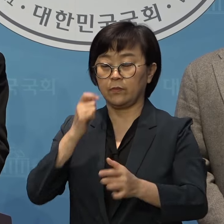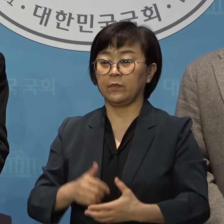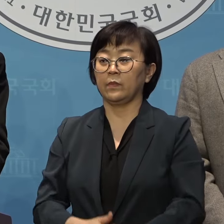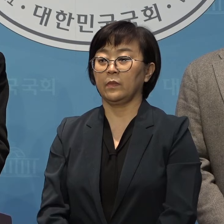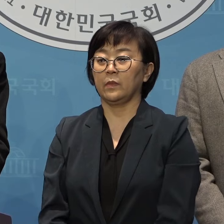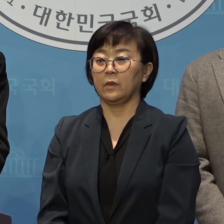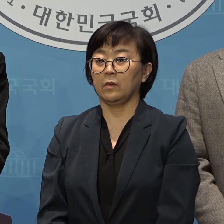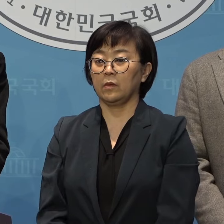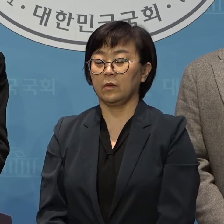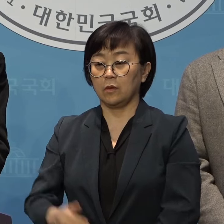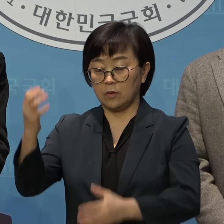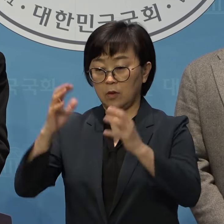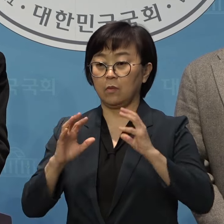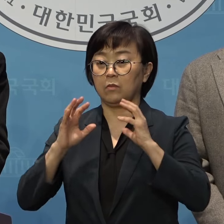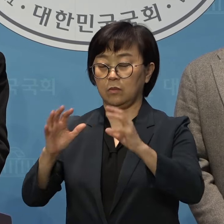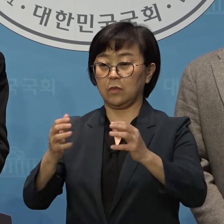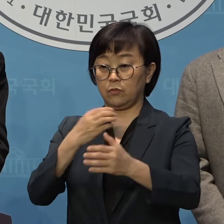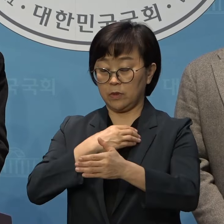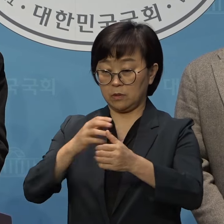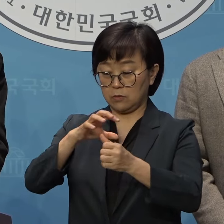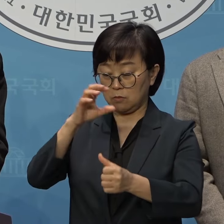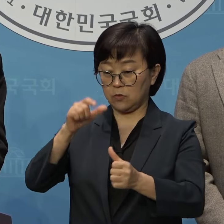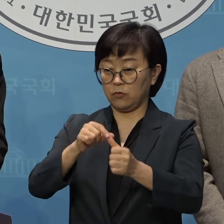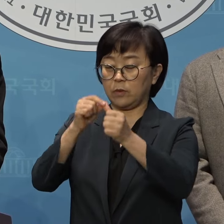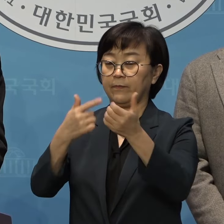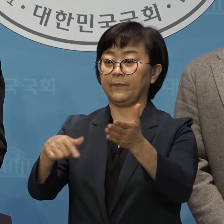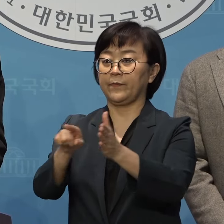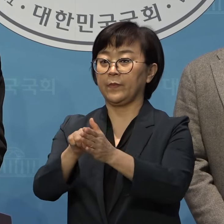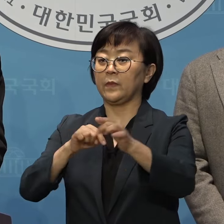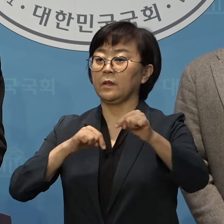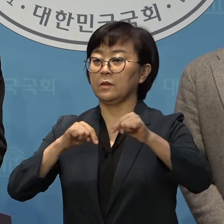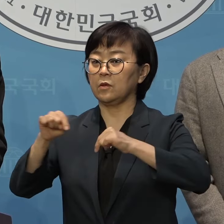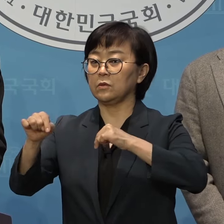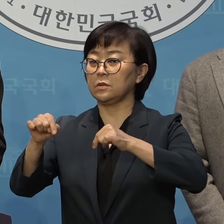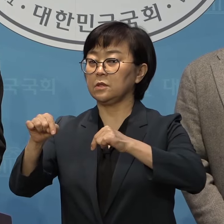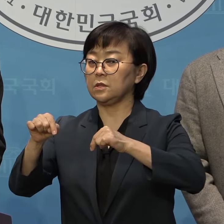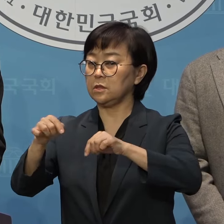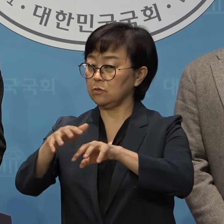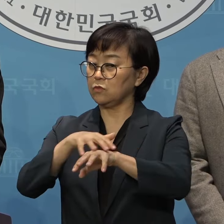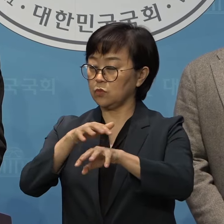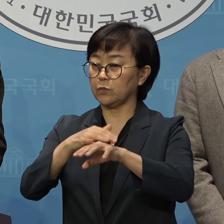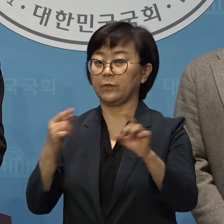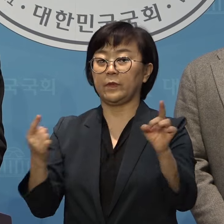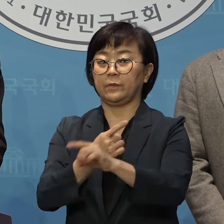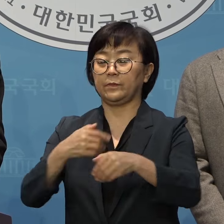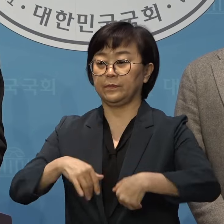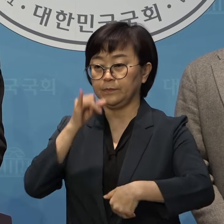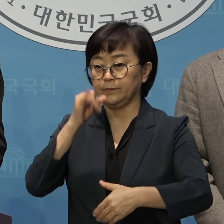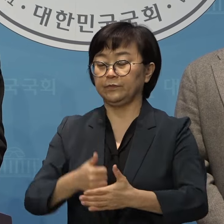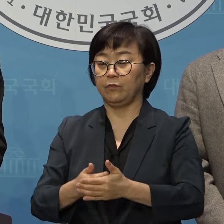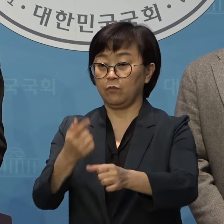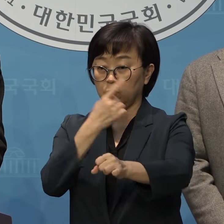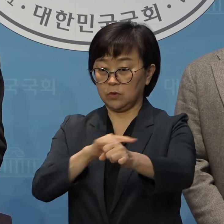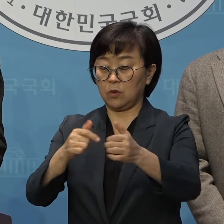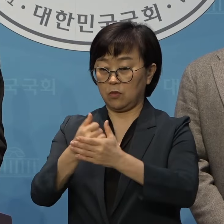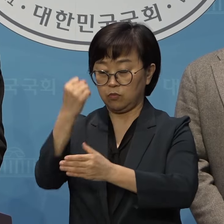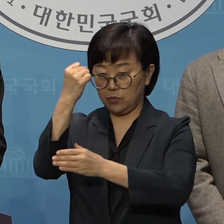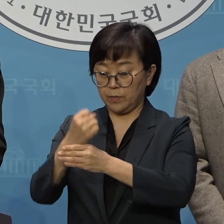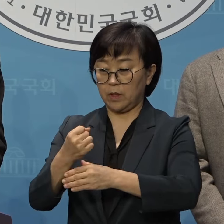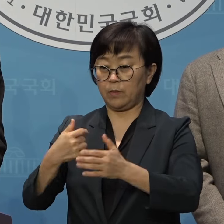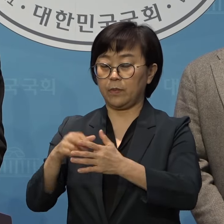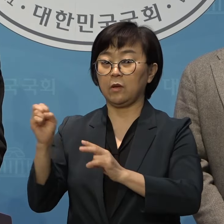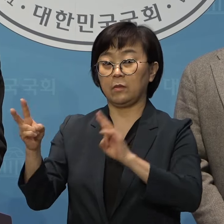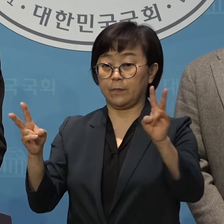없습니다. 대한민국을 위기에서 구하려면 정치 구조부터 바꿔야 합니다. 무능하고 부패한